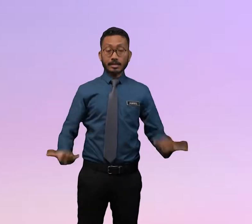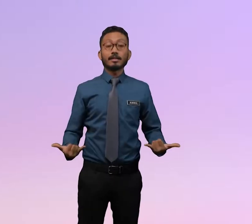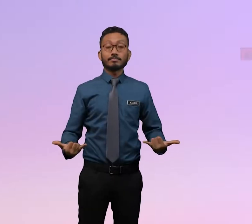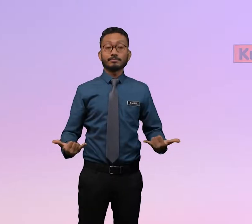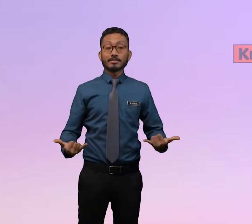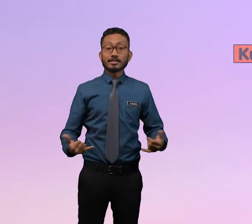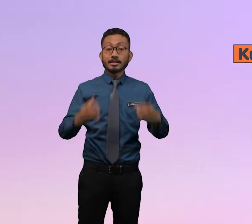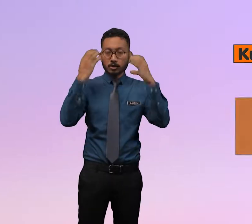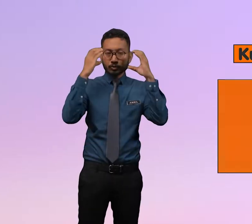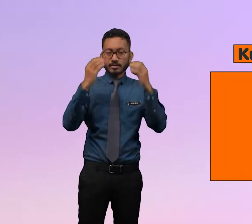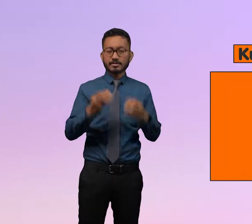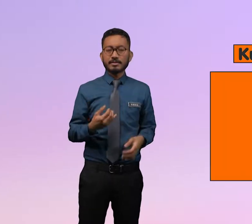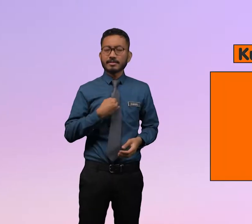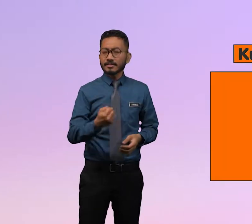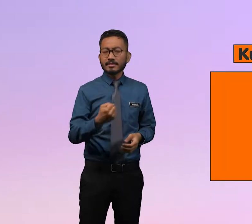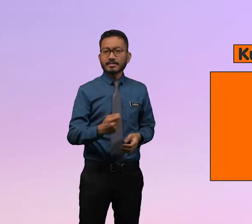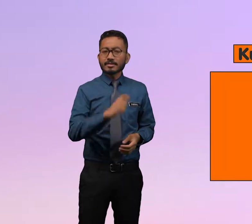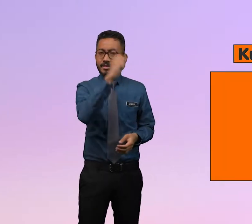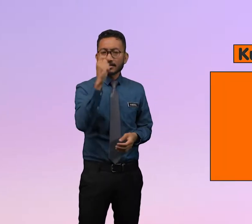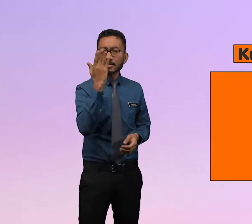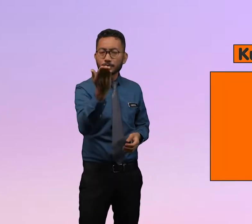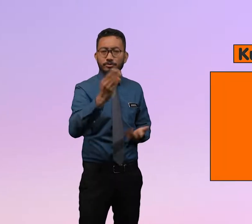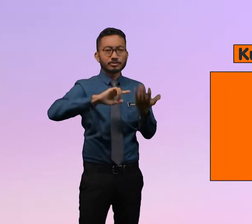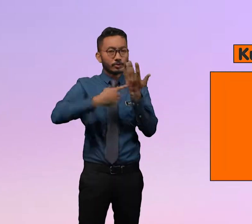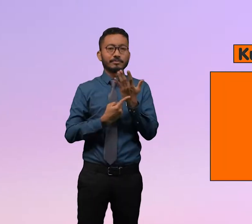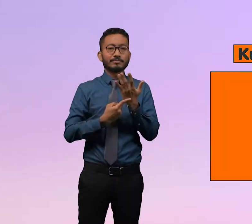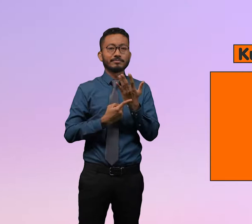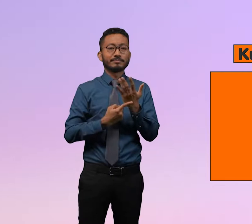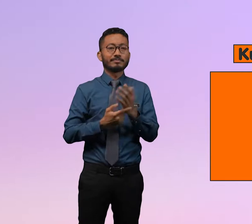Sekarang cukup ini tanya kamu semula.